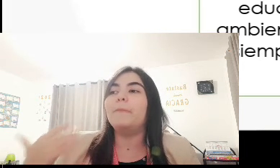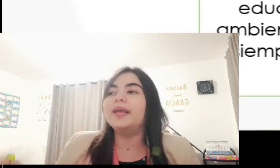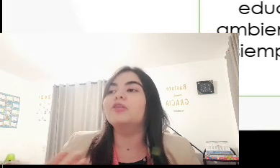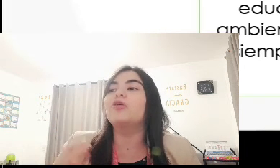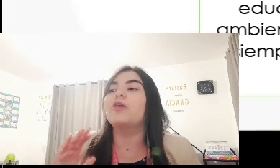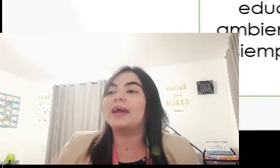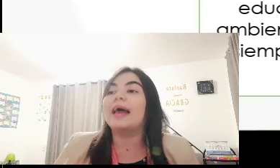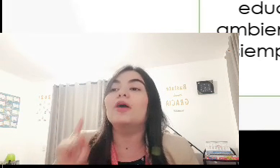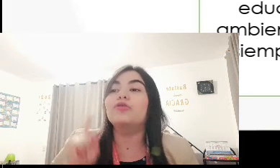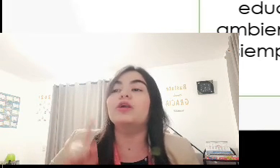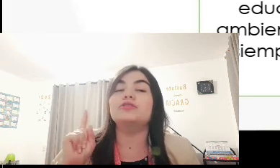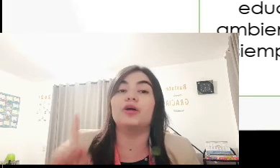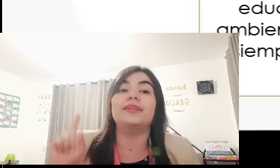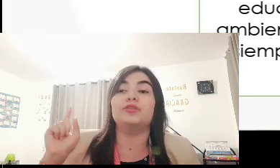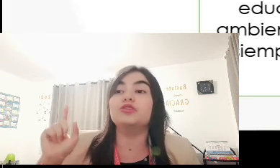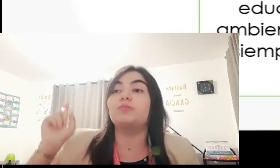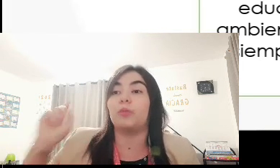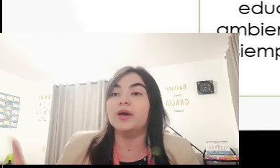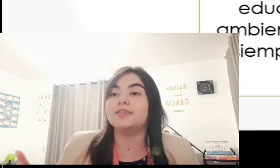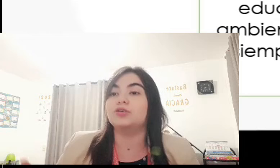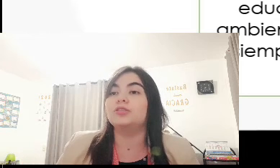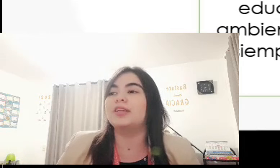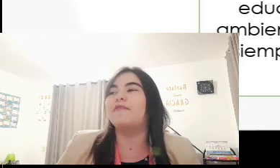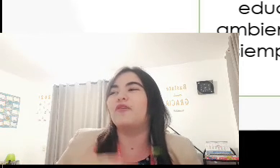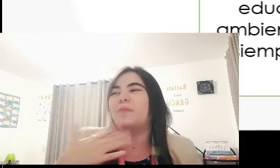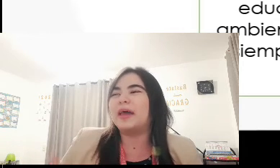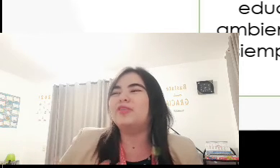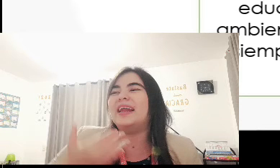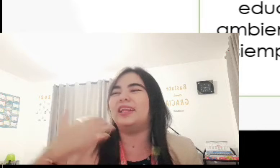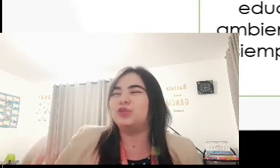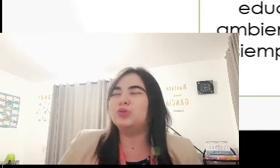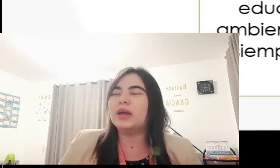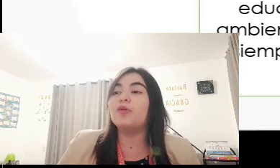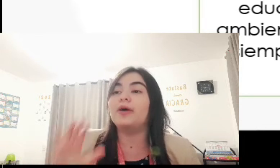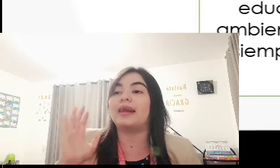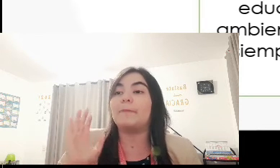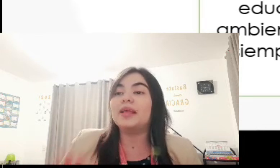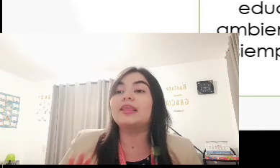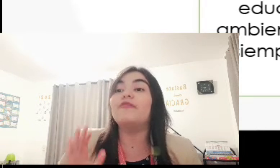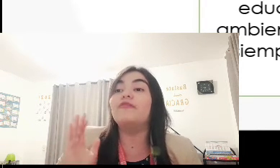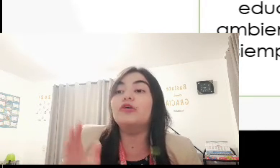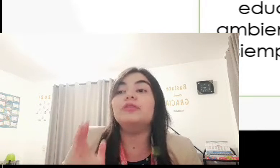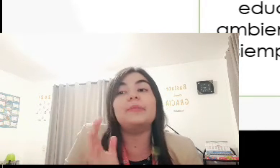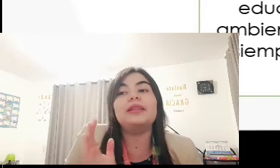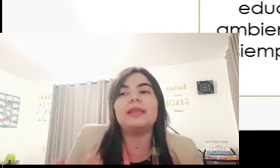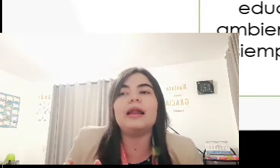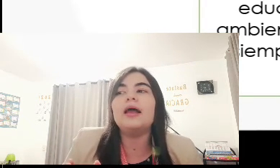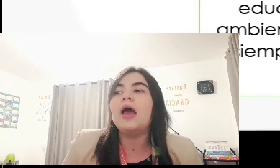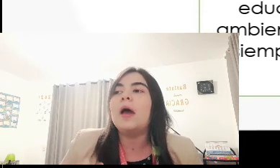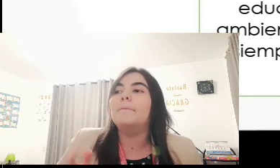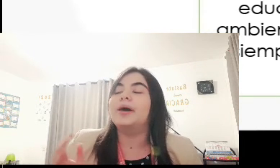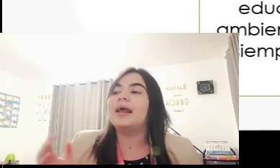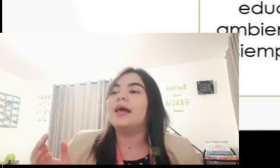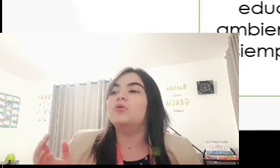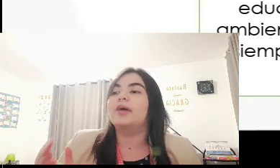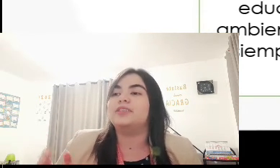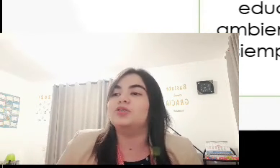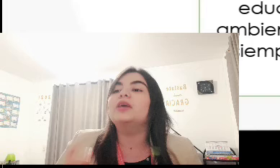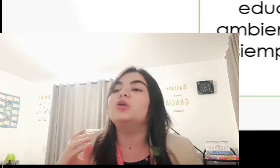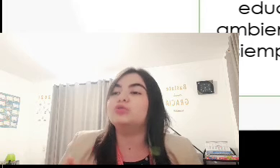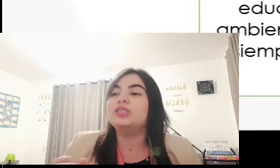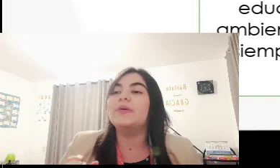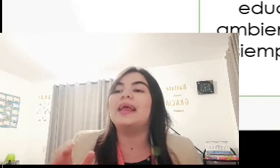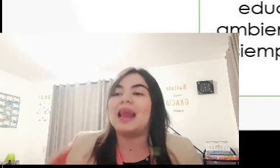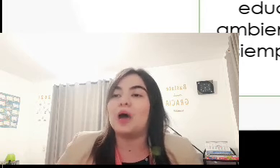vez cumpliendo con cada uno de los objetivos propuestos, transformando la lectura como herramienta fundamental para la